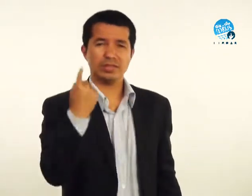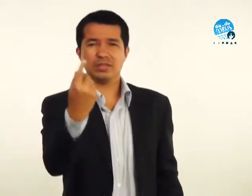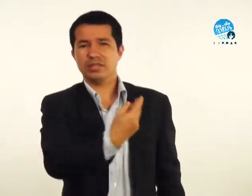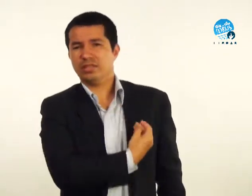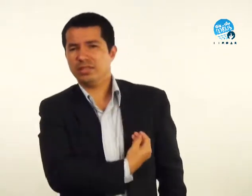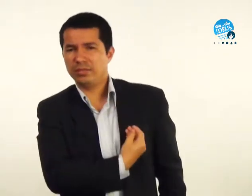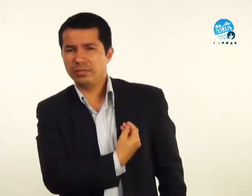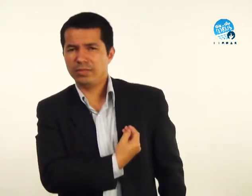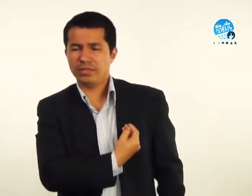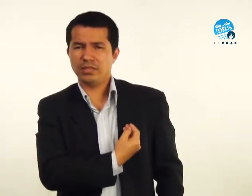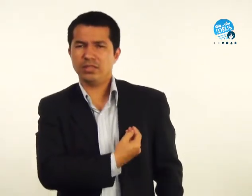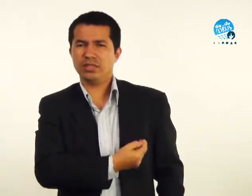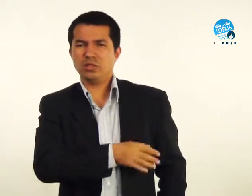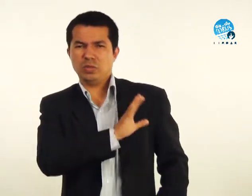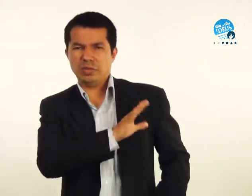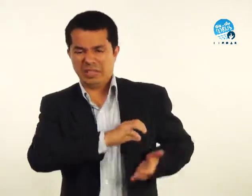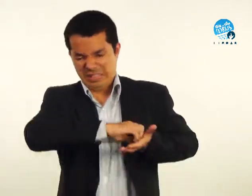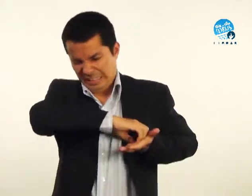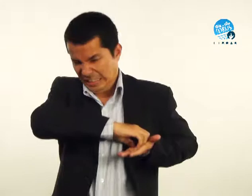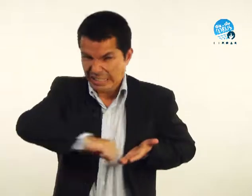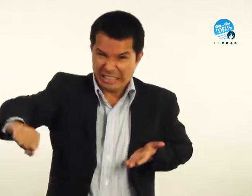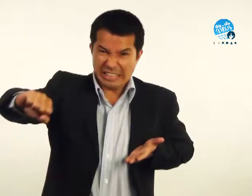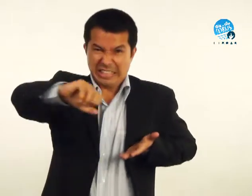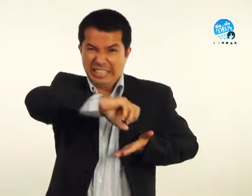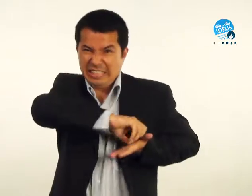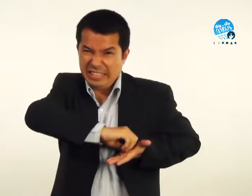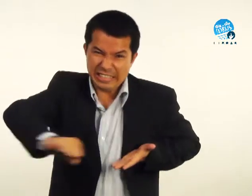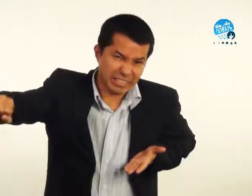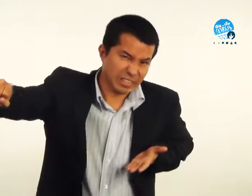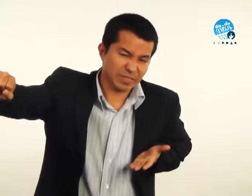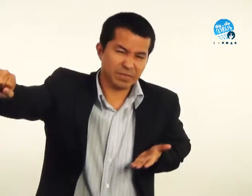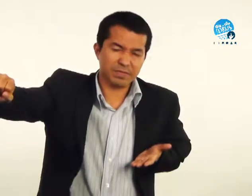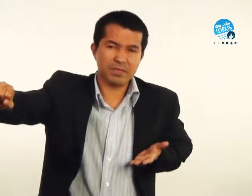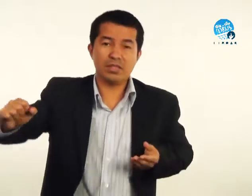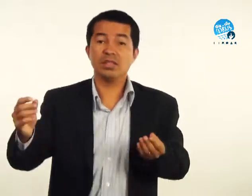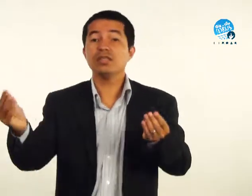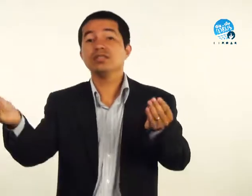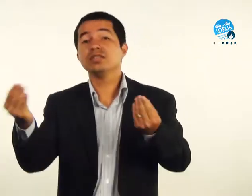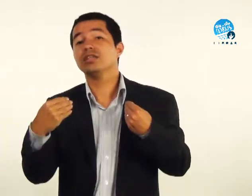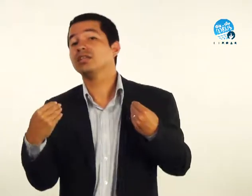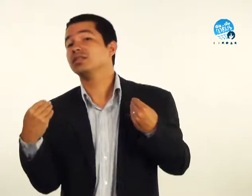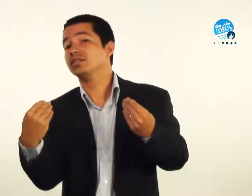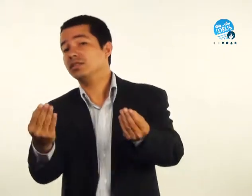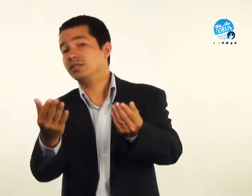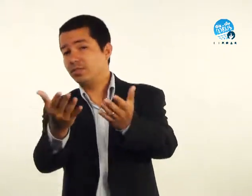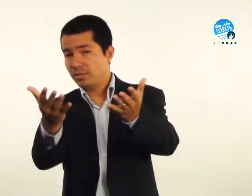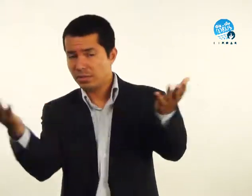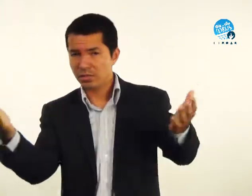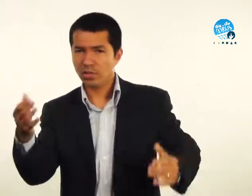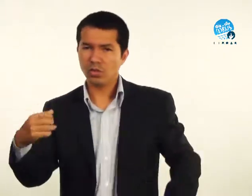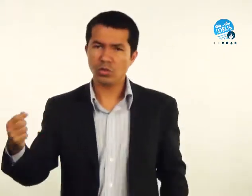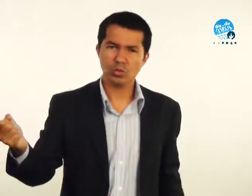vida, transformar, arrancar o que nos corrompe e nos dar uma nova